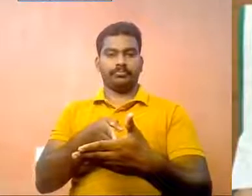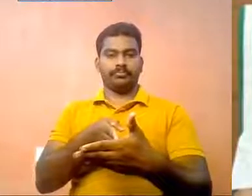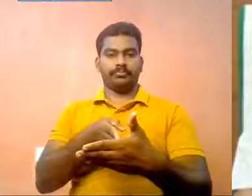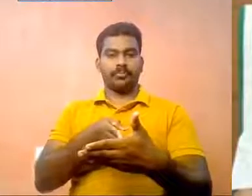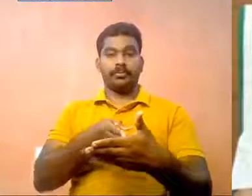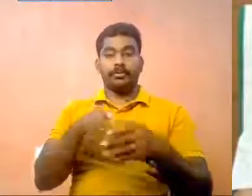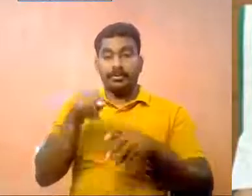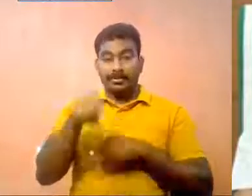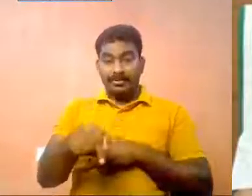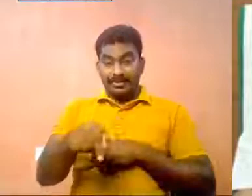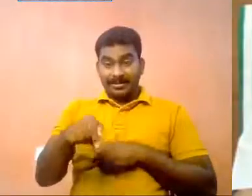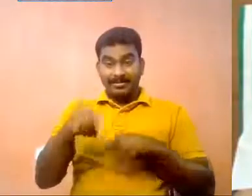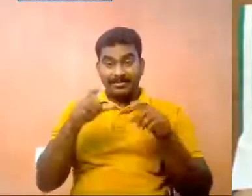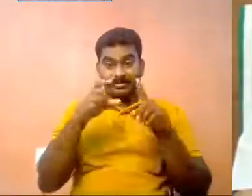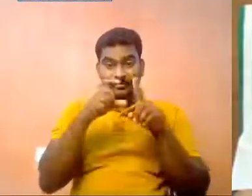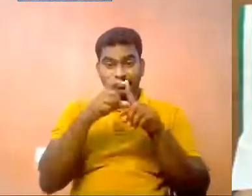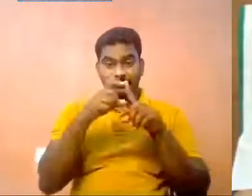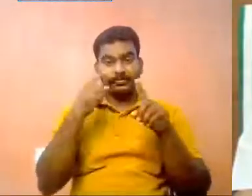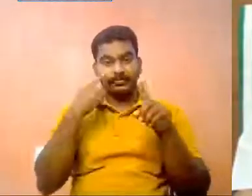ആകെ ഒരു കേന്ദ്രത്തിൽ മാത്രമാണ്